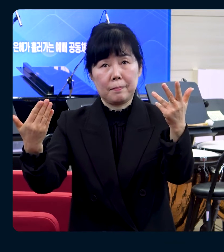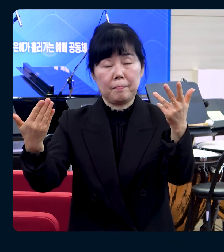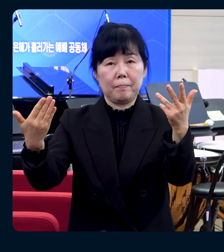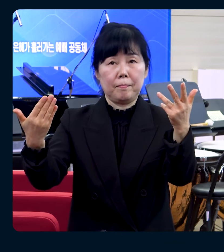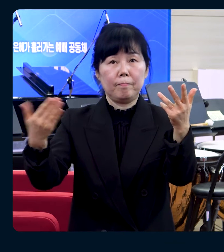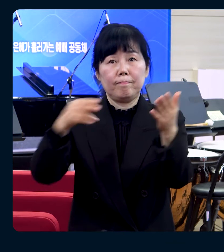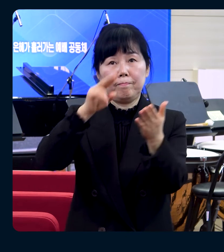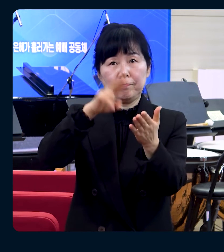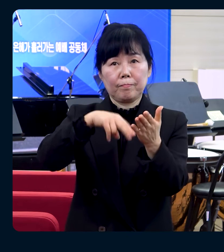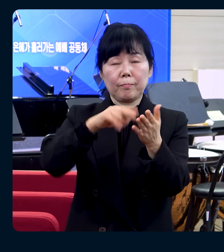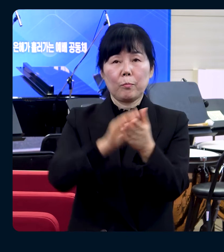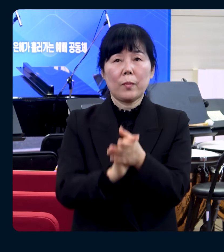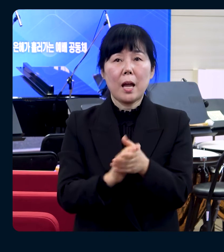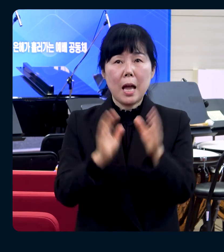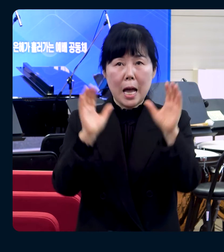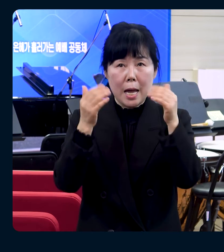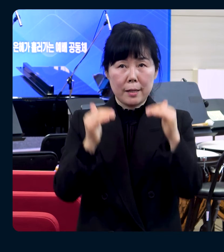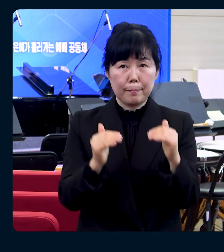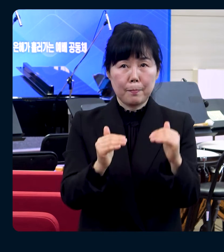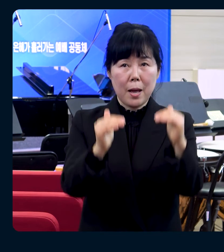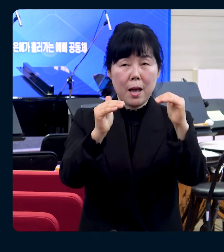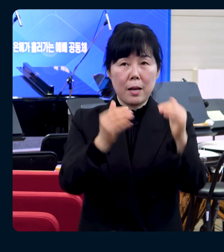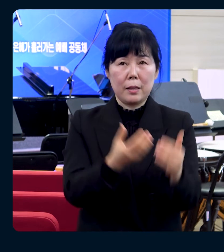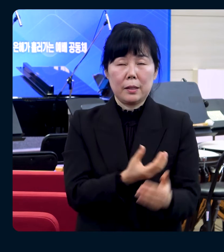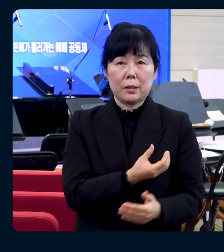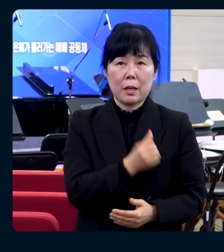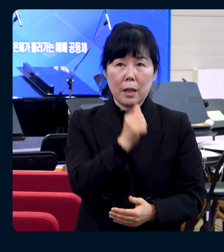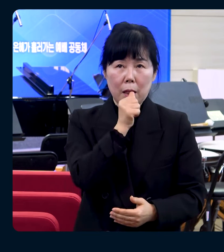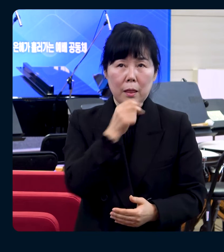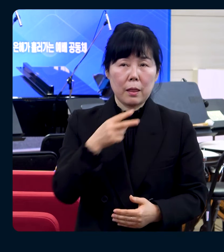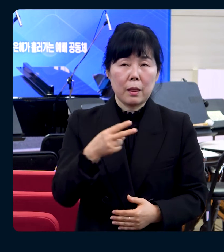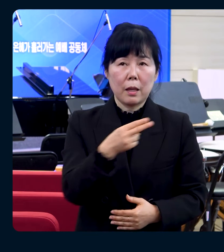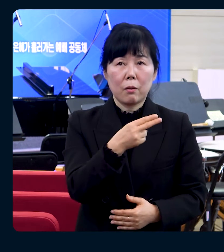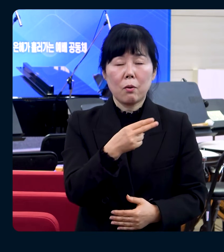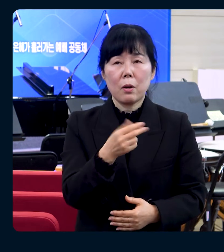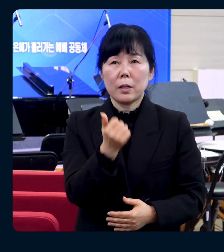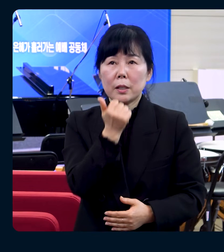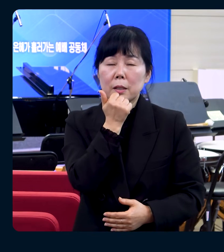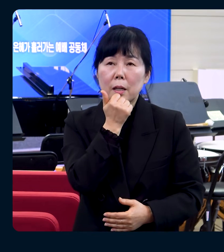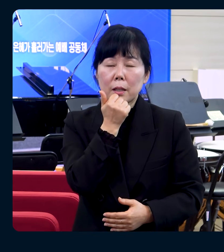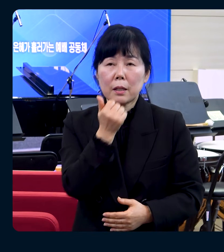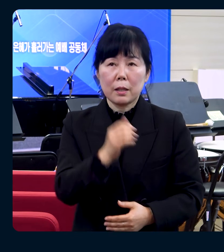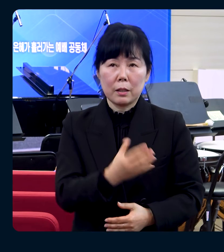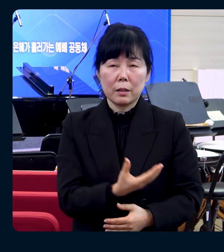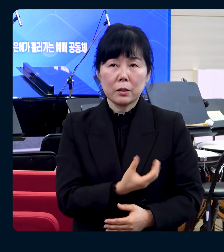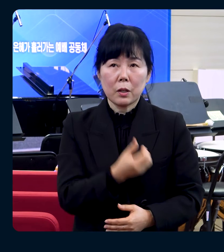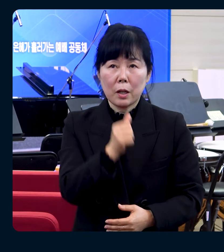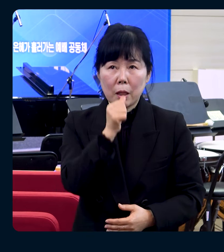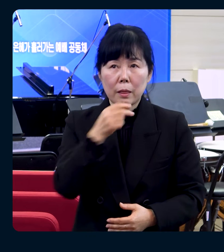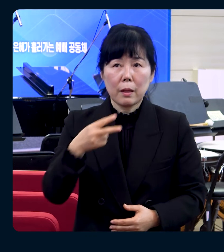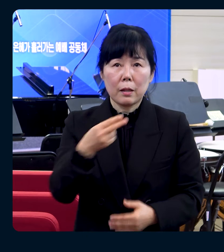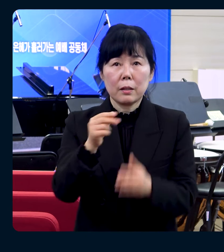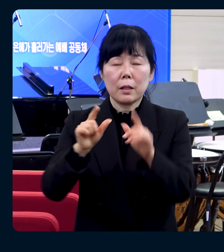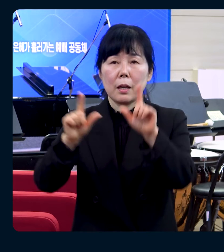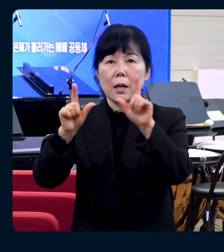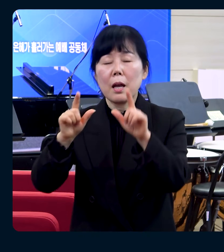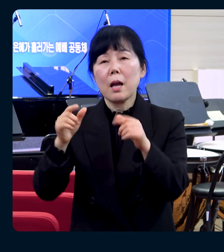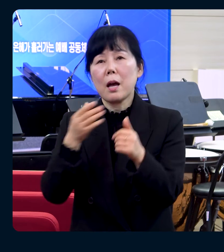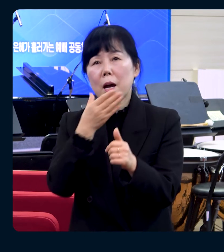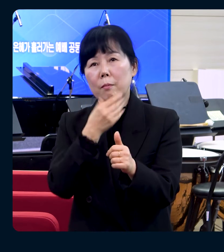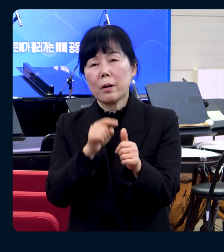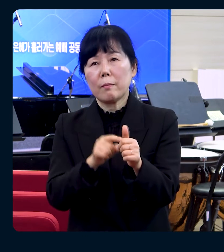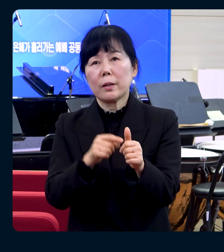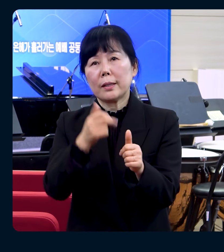11절까지를 함께 읽겠습니다. 8절로 11절 같이 읽습니다. 아이가 자라매 젖을 떼고 이삭이 젖을 떼는 날에